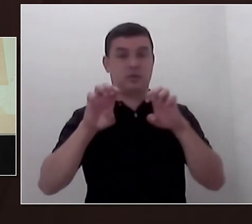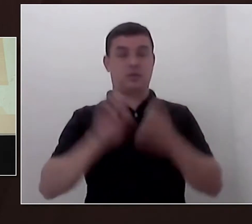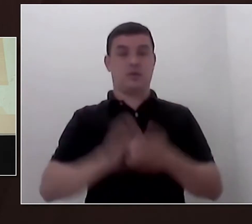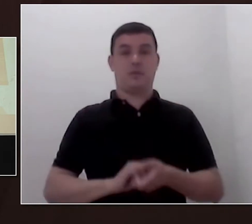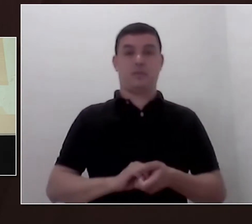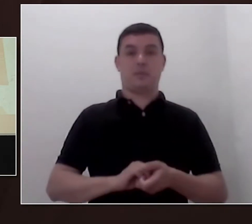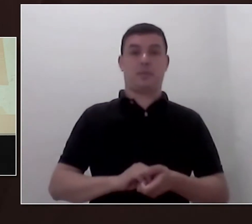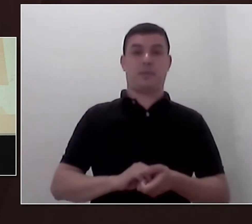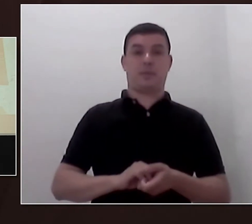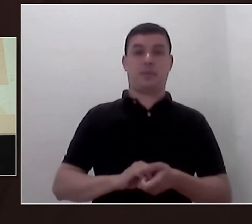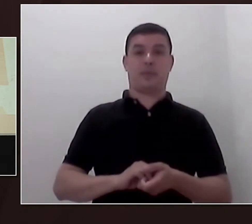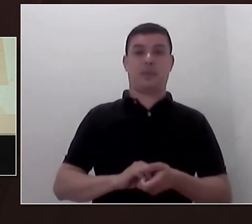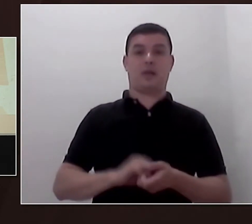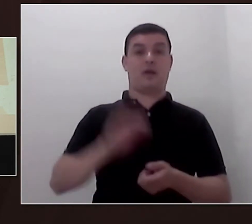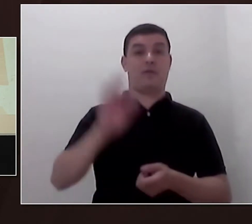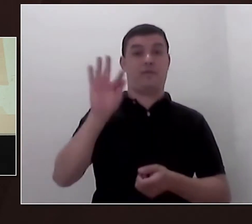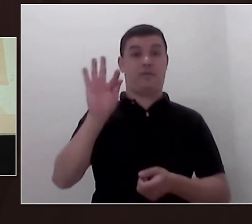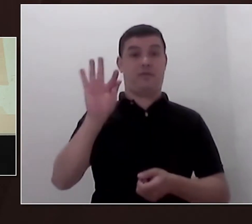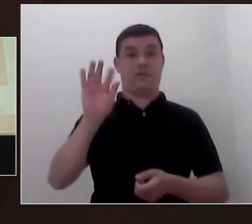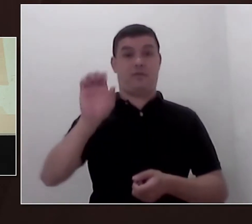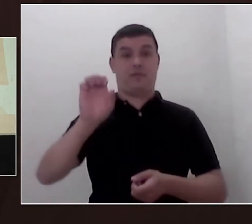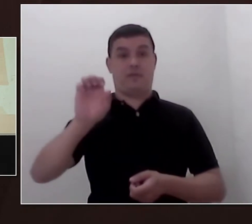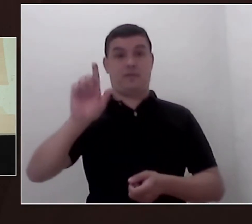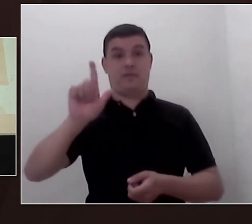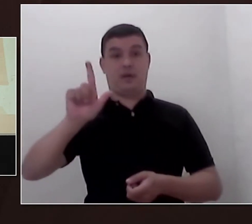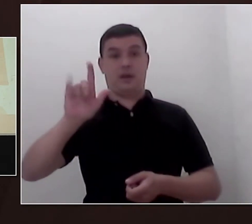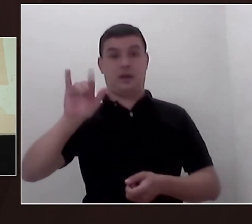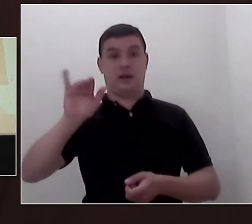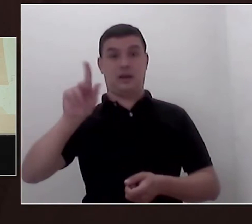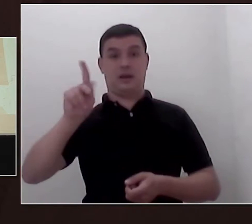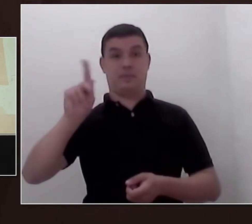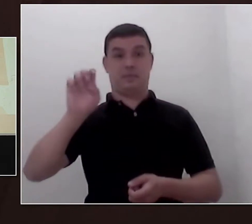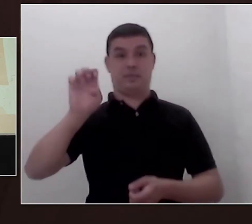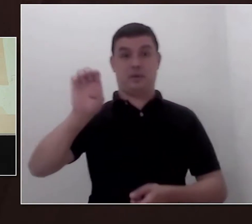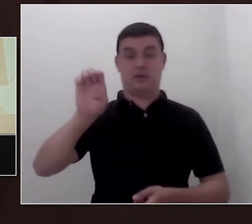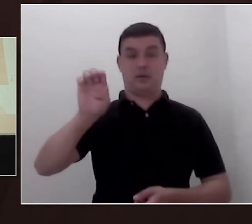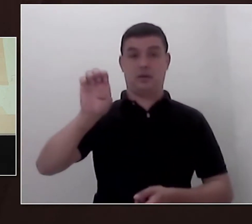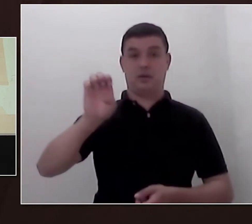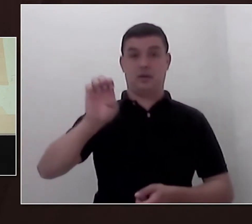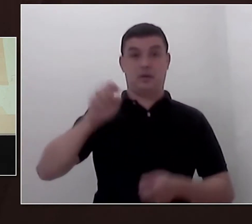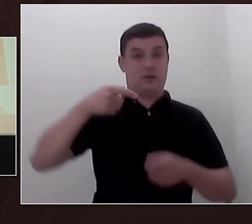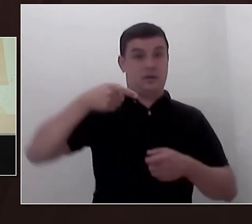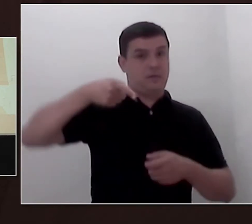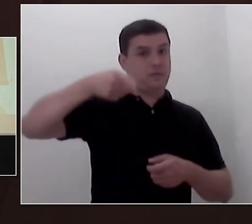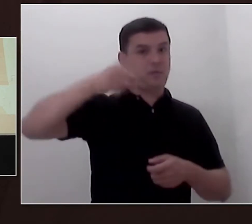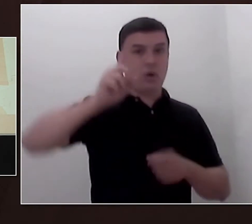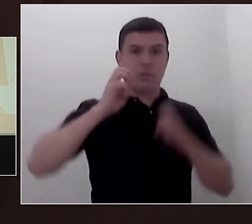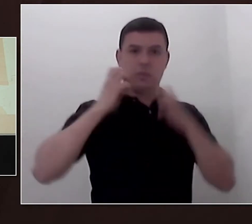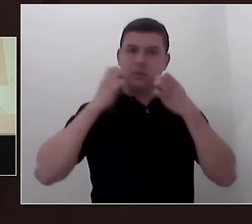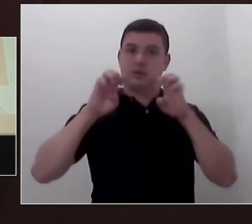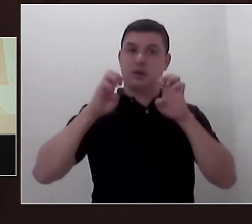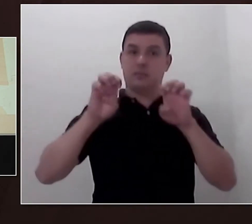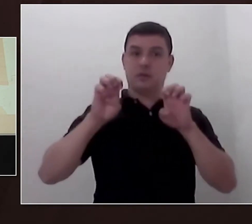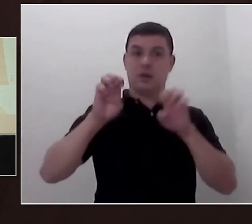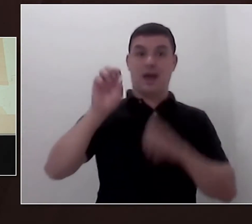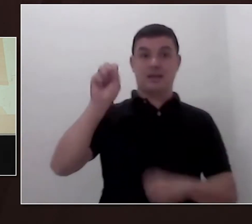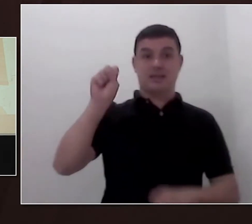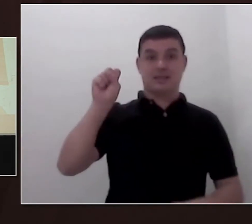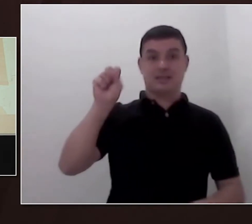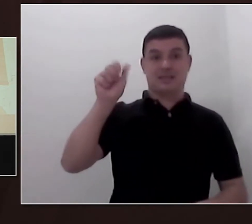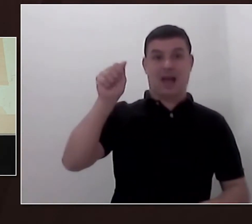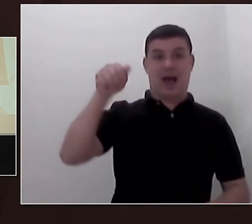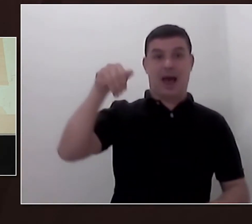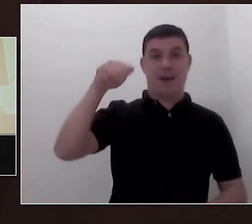7 diáconos eleitos ali em Jerusalém, ele saiu para pregar o evangelho em Samaria. Ali encontrou